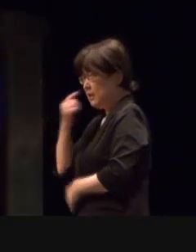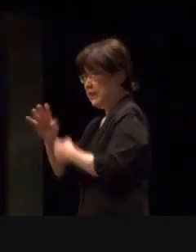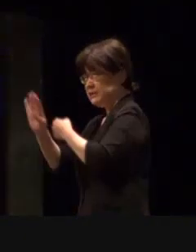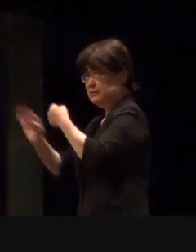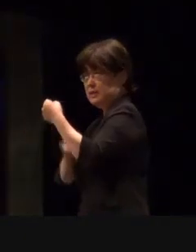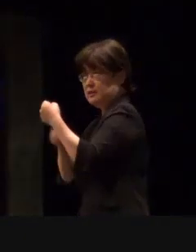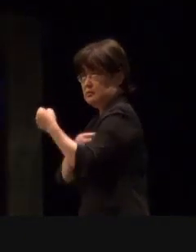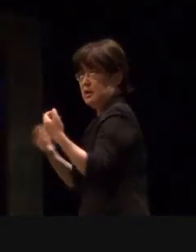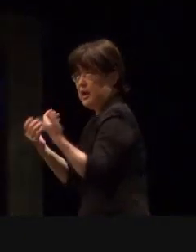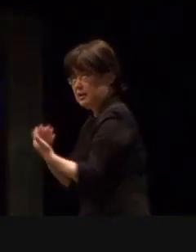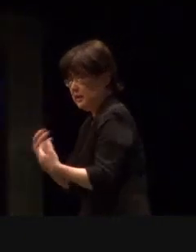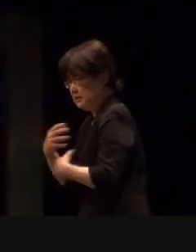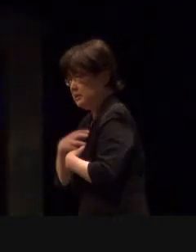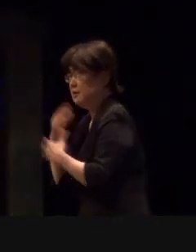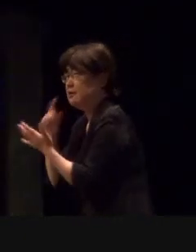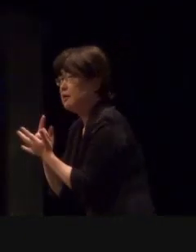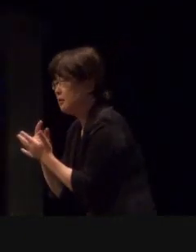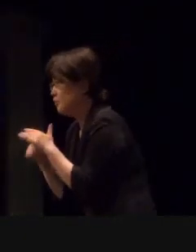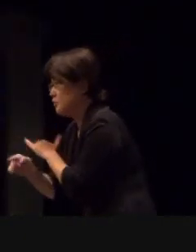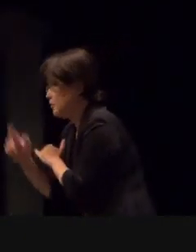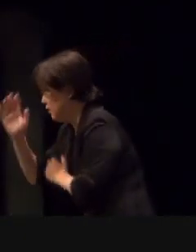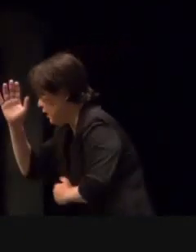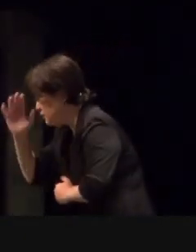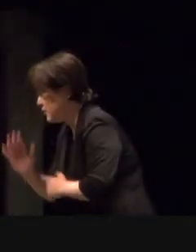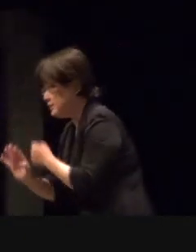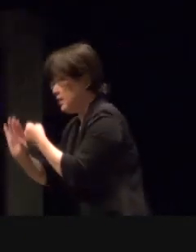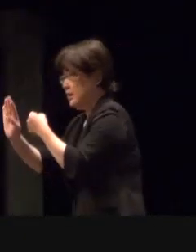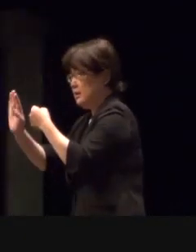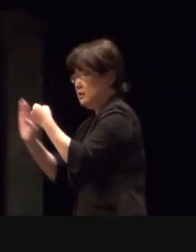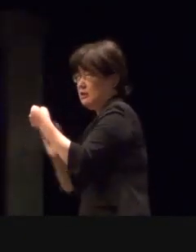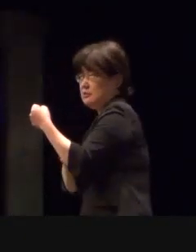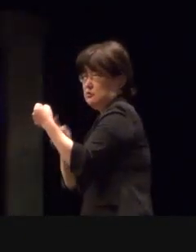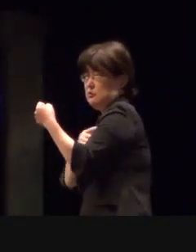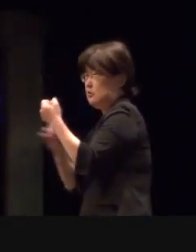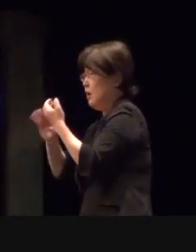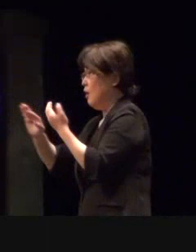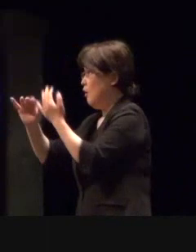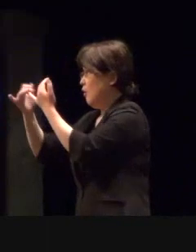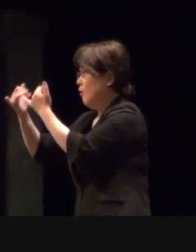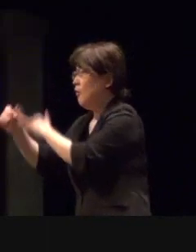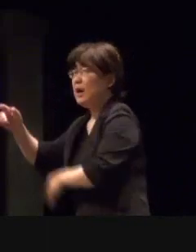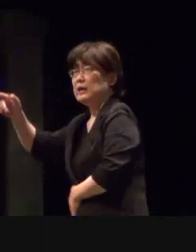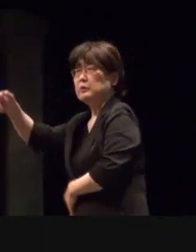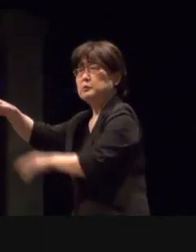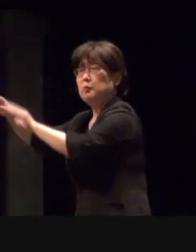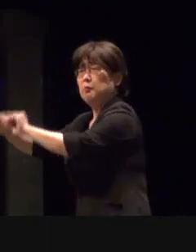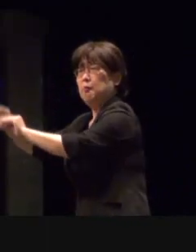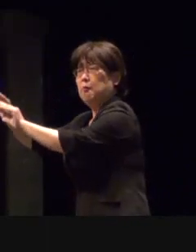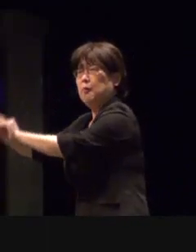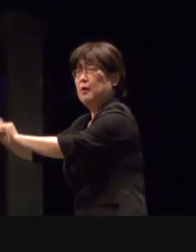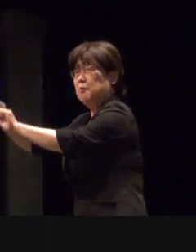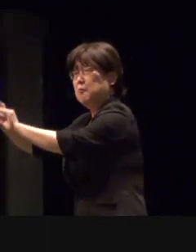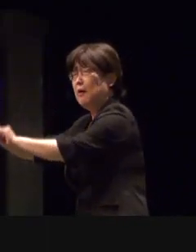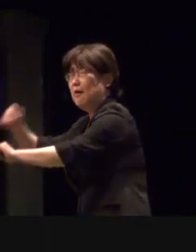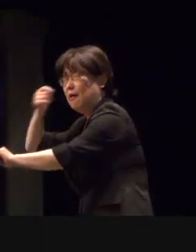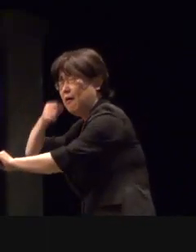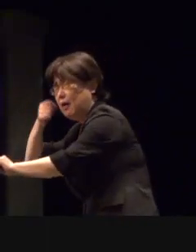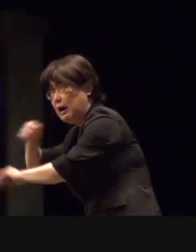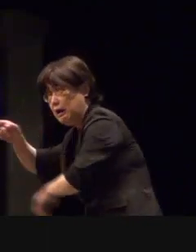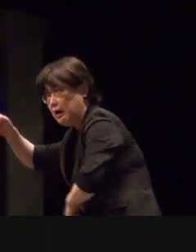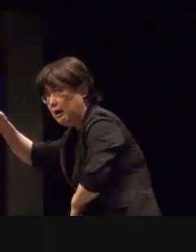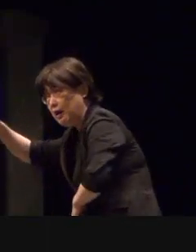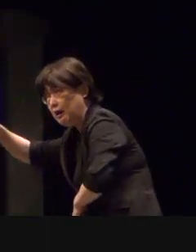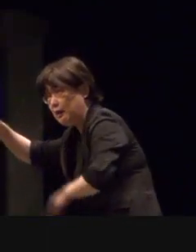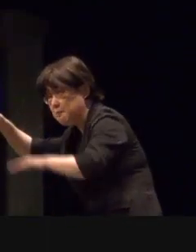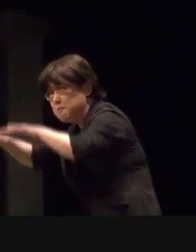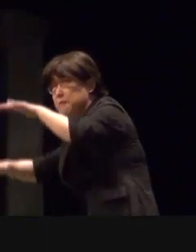危険だからではありません。原子力というのは他者の犠牲の上にしか成り立たないという、そういうものです。差別